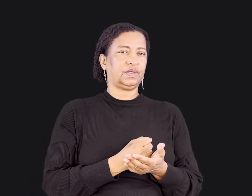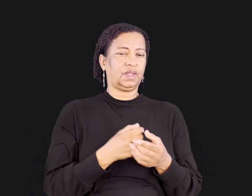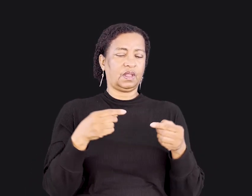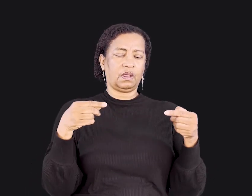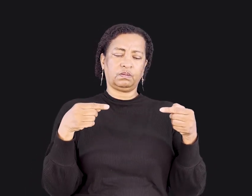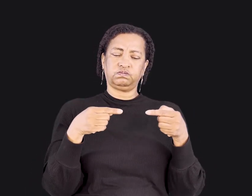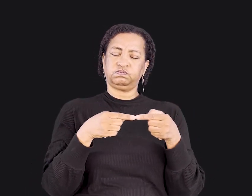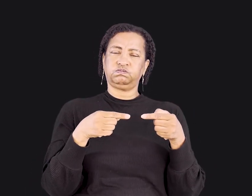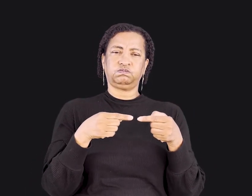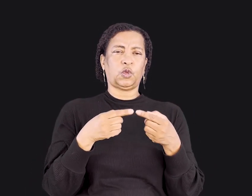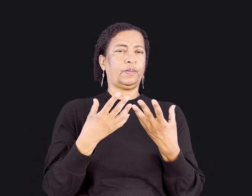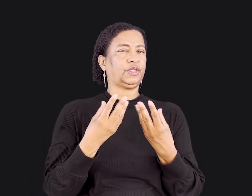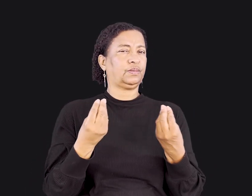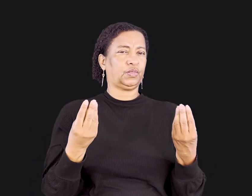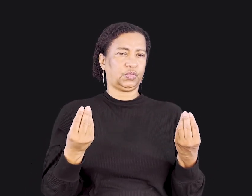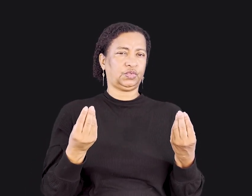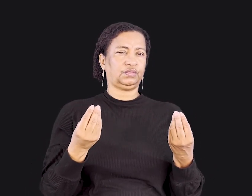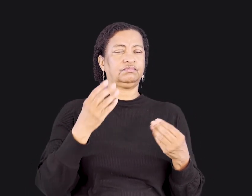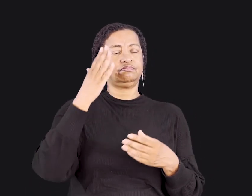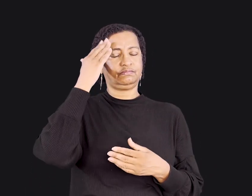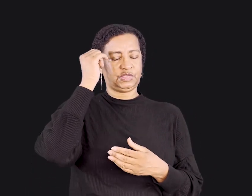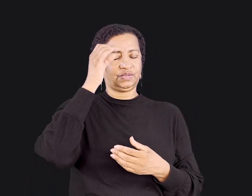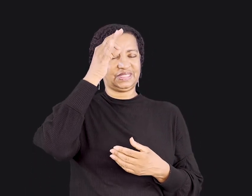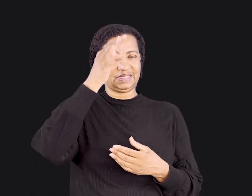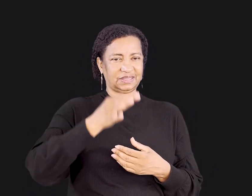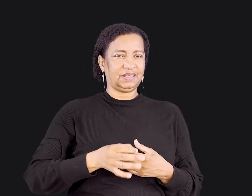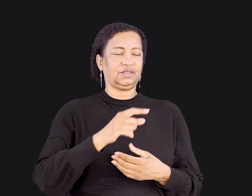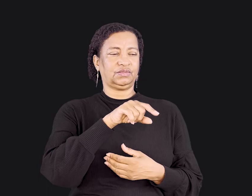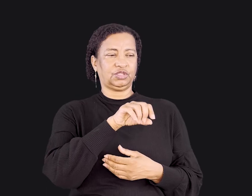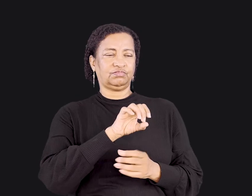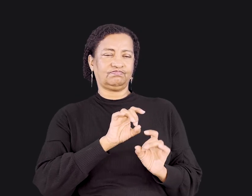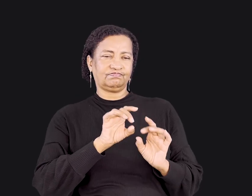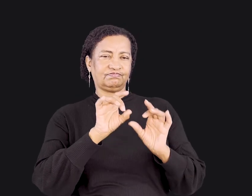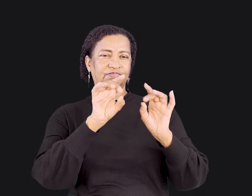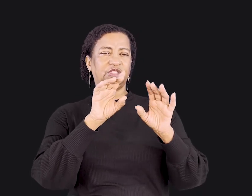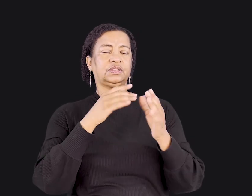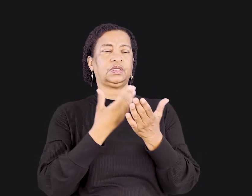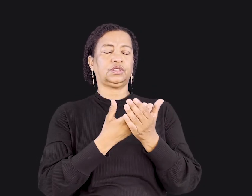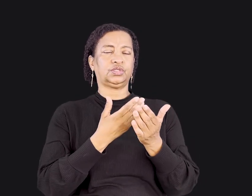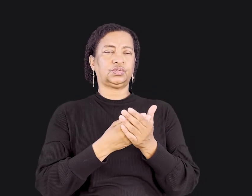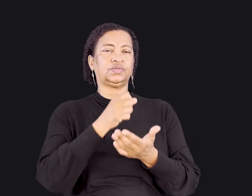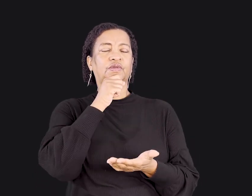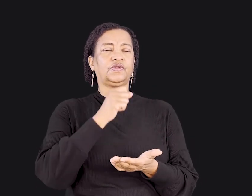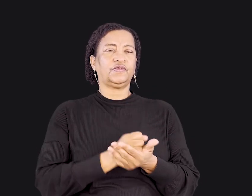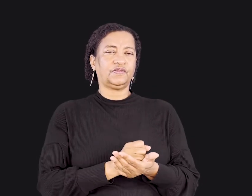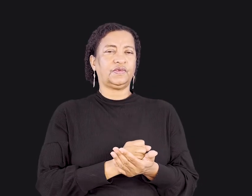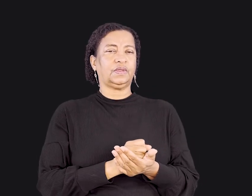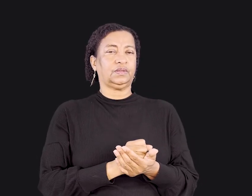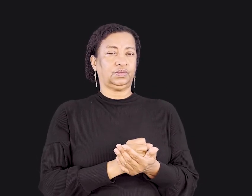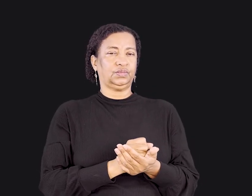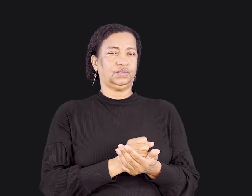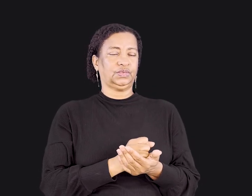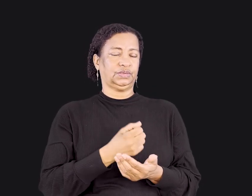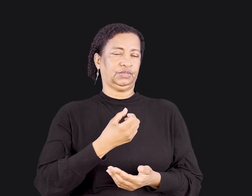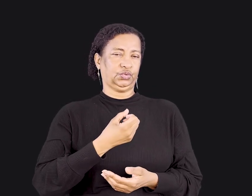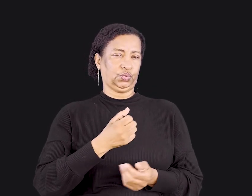muito em comum. Tenho certeza que aqueles especialistas que estudaram o Velho Testamento comigo estão lembrados do livro de Josué,